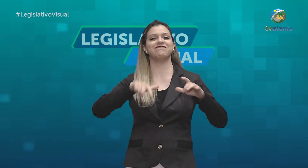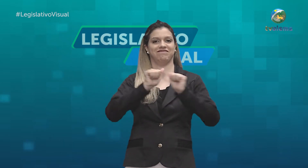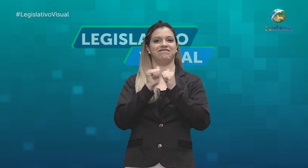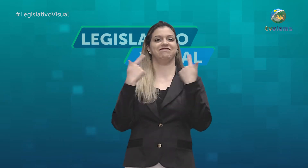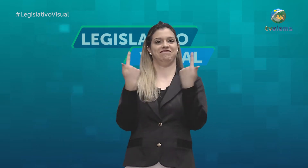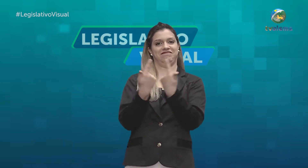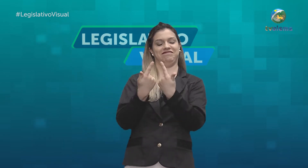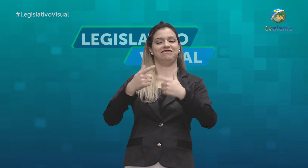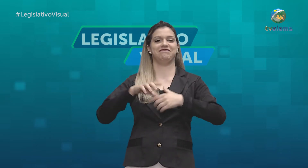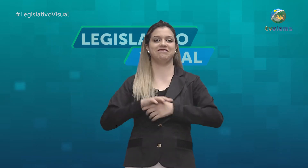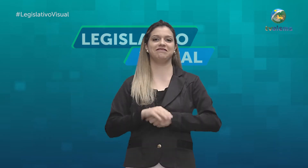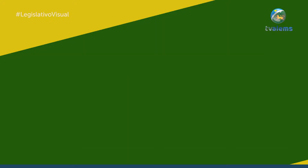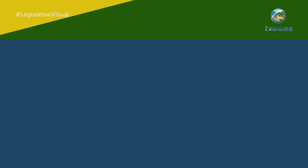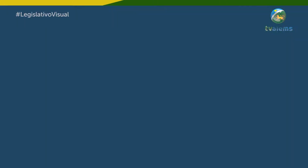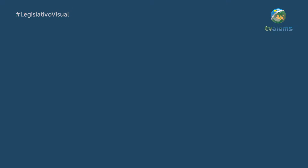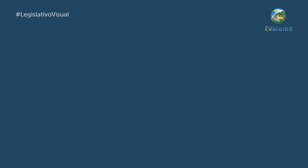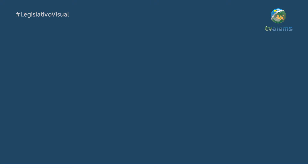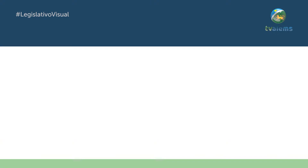de Leis.